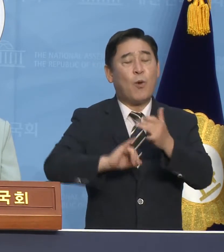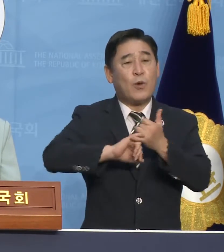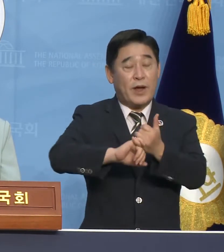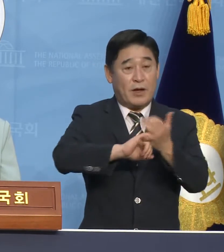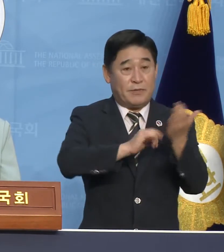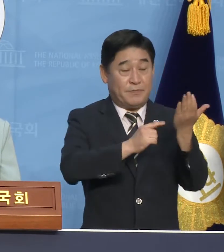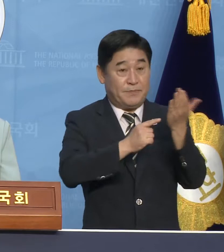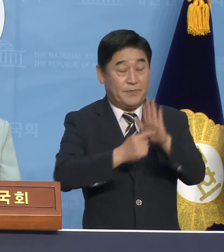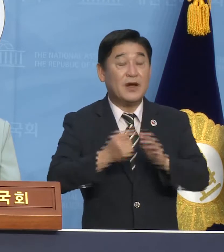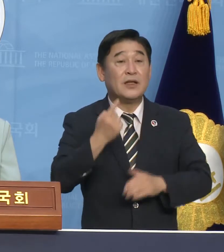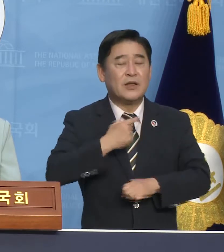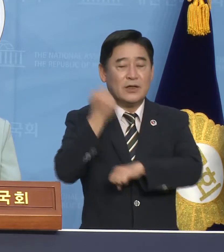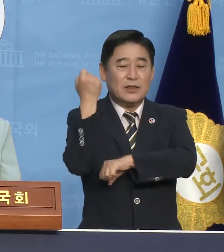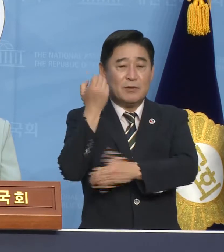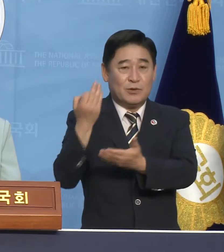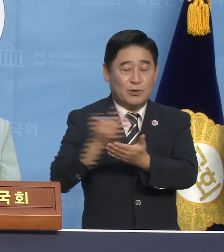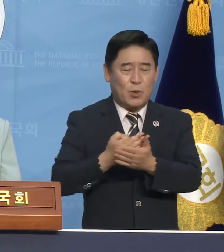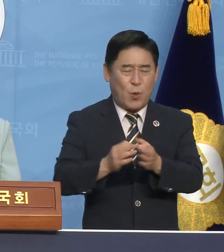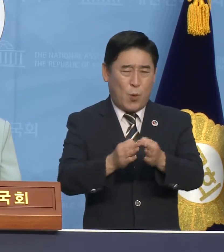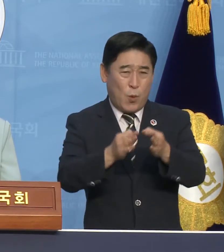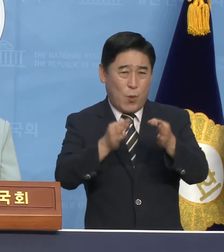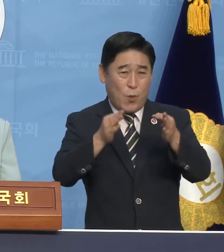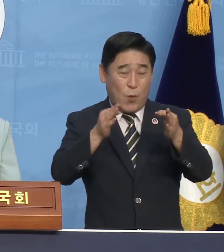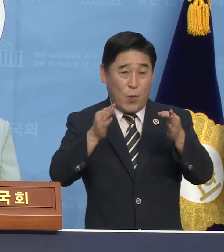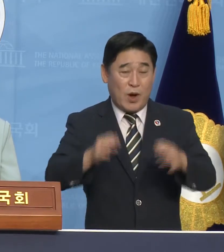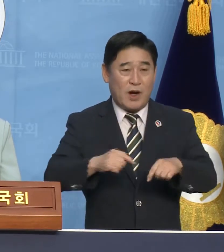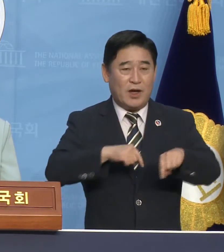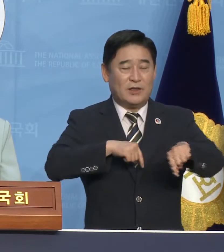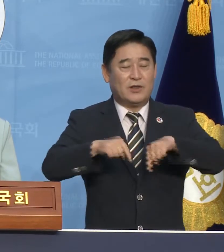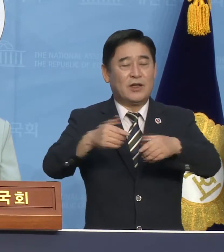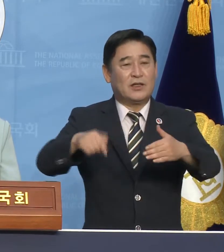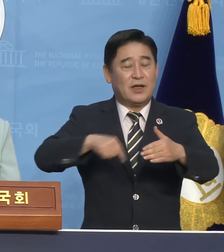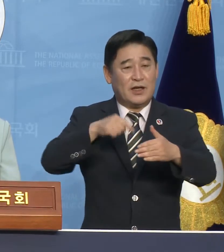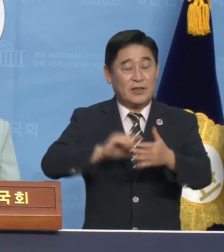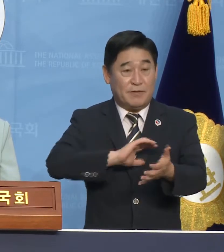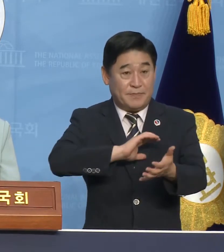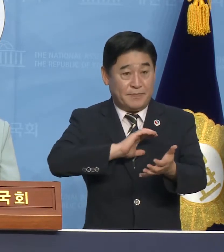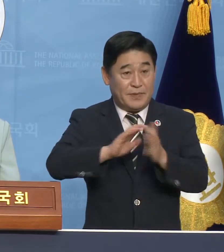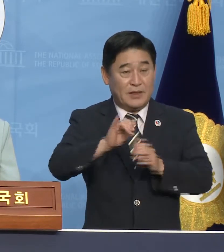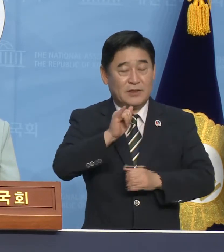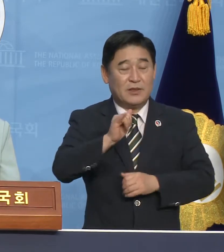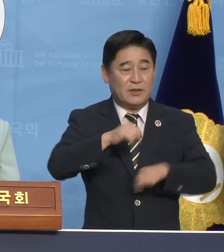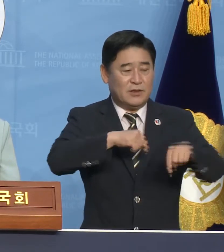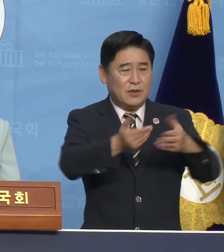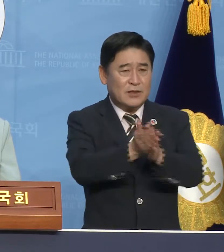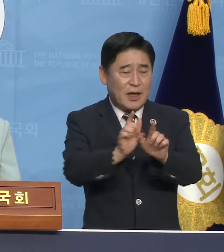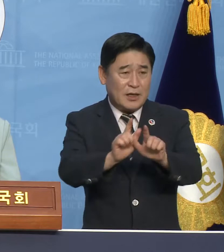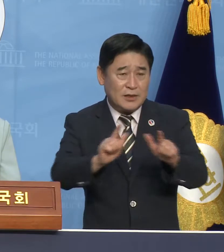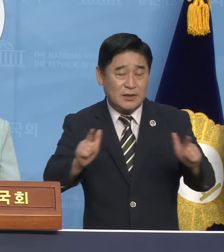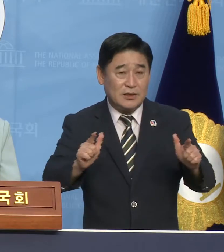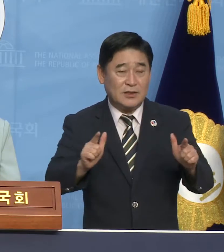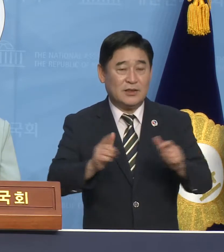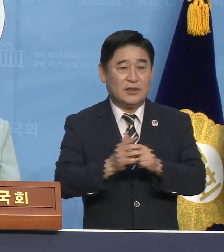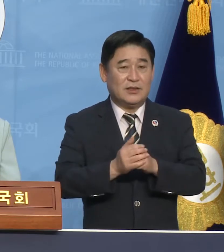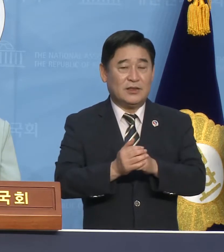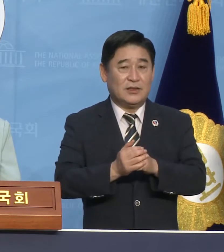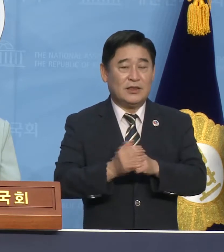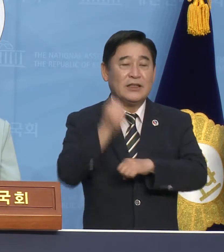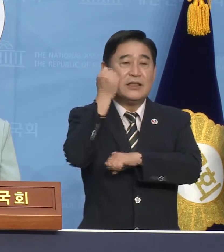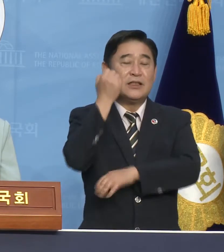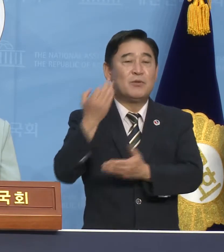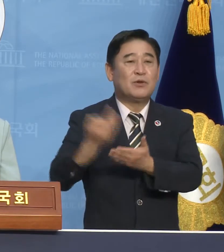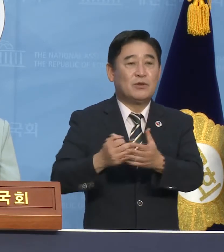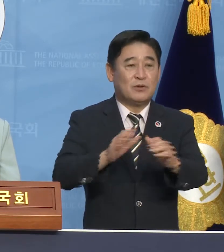걸었던 혹은 기본소득을 오랫동안 정당에서 논의해왔던 정당들에게 기본소득